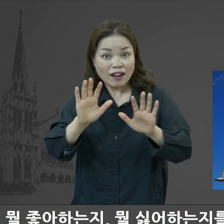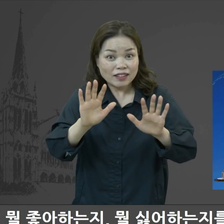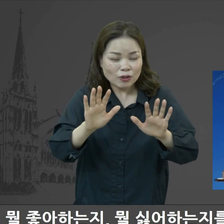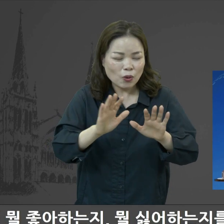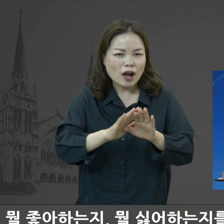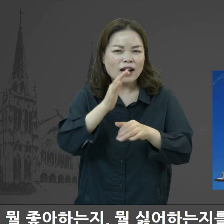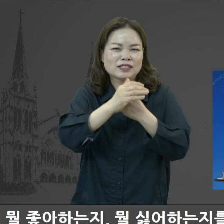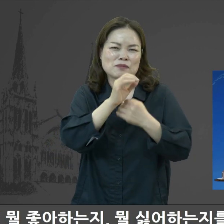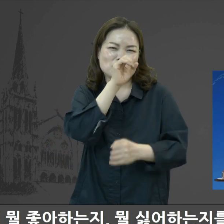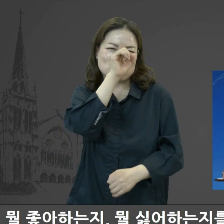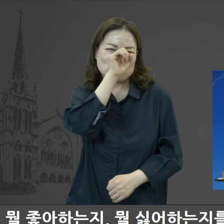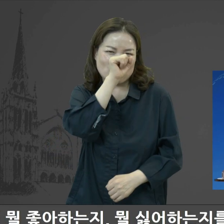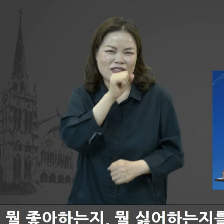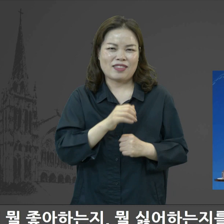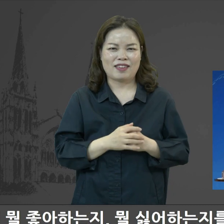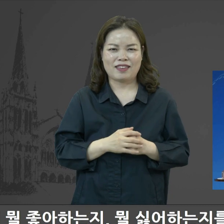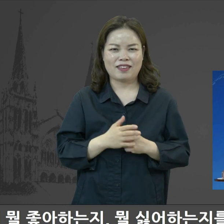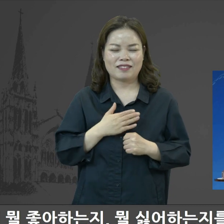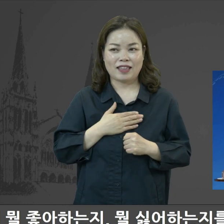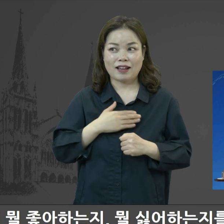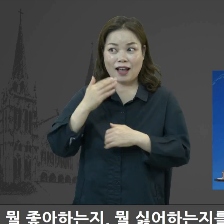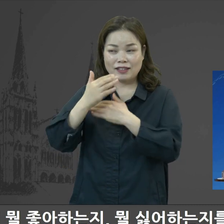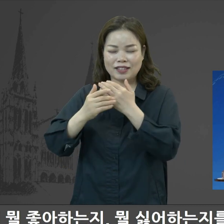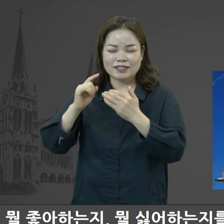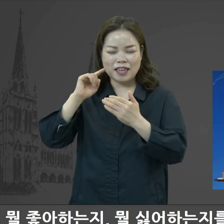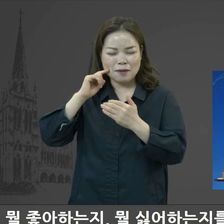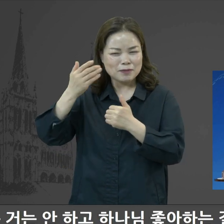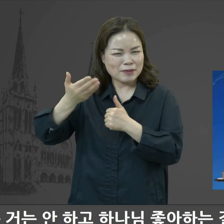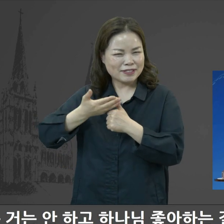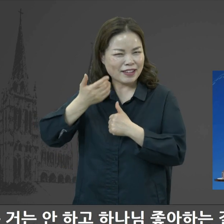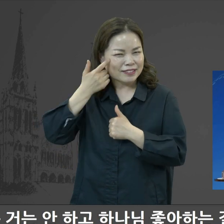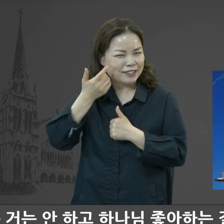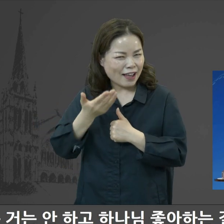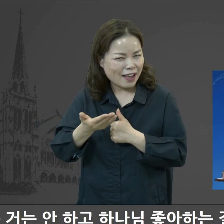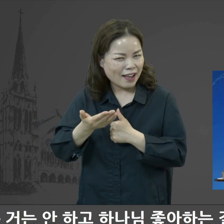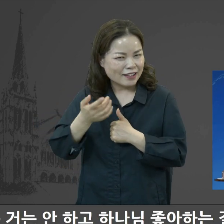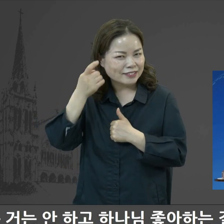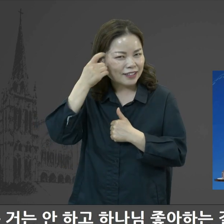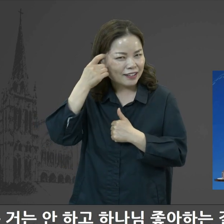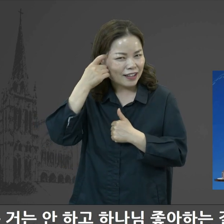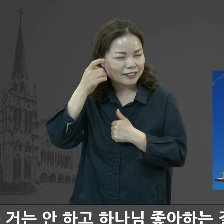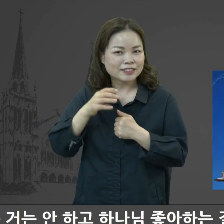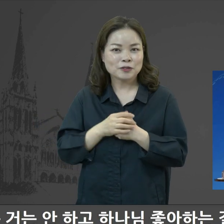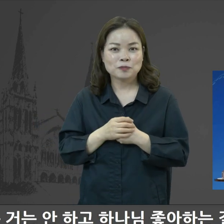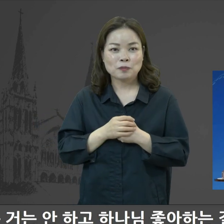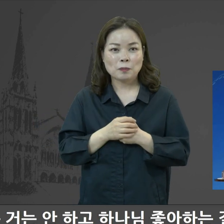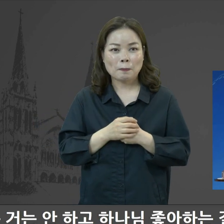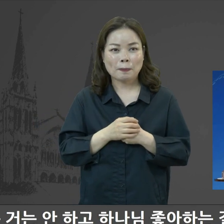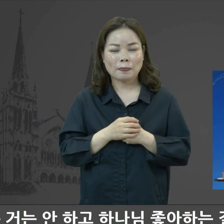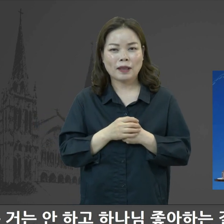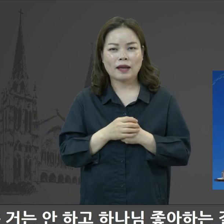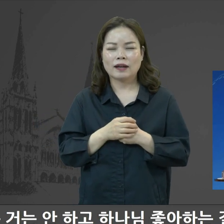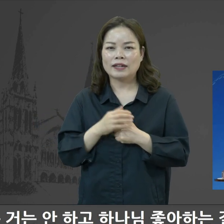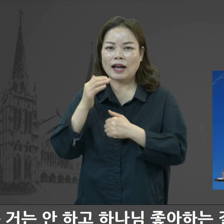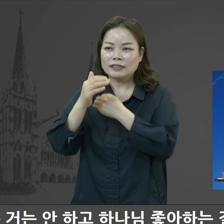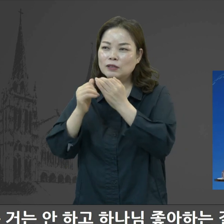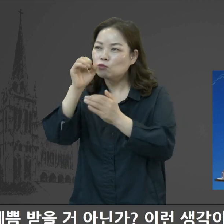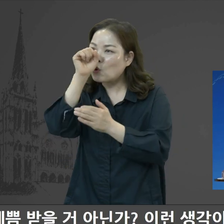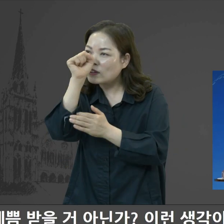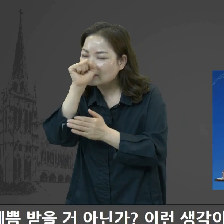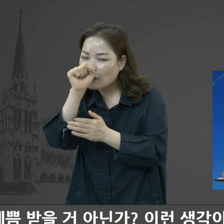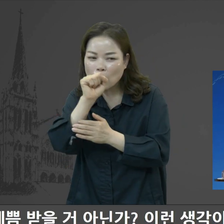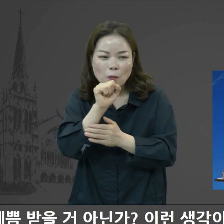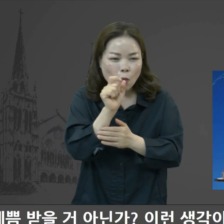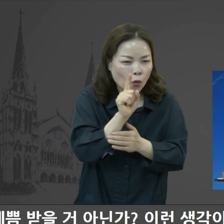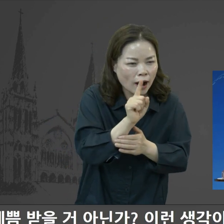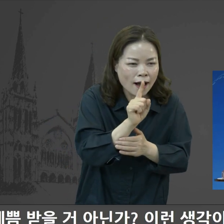하나님 좋아하는 거를 하지. 그래서 내가 하나님한테 예쁨 받을 거 아닌가, 이런 생각이 드는 거예요. 그래서 어떻게 하나님 좋아하는 거를